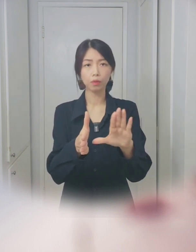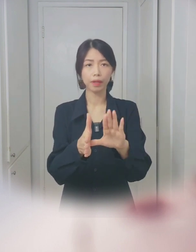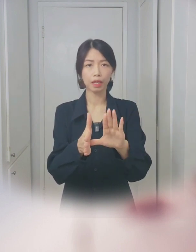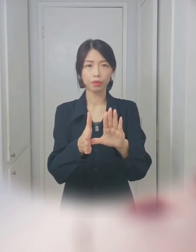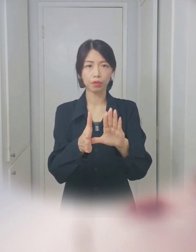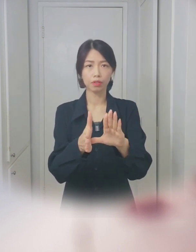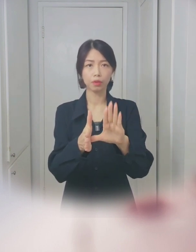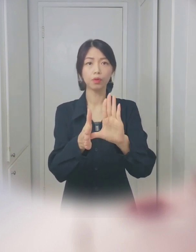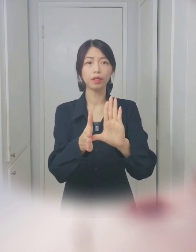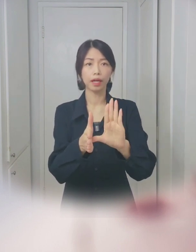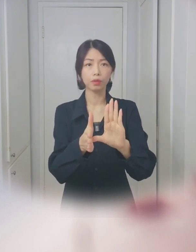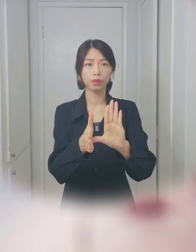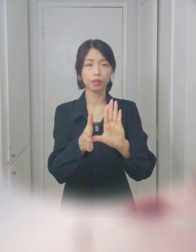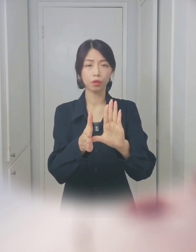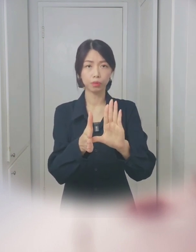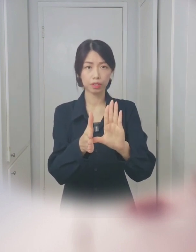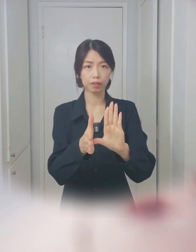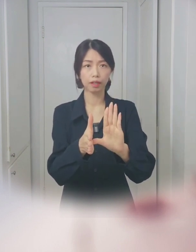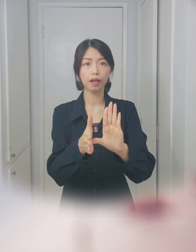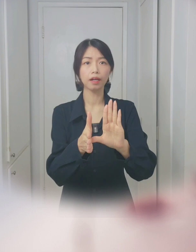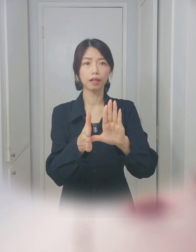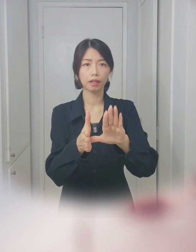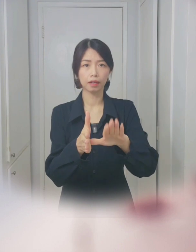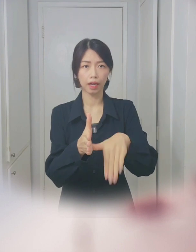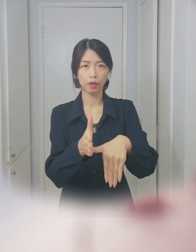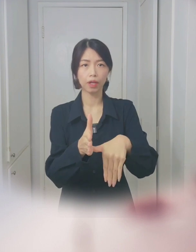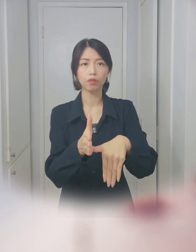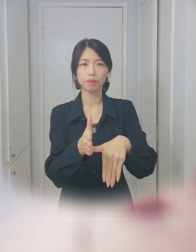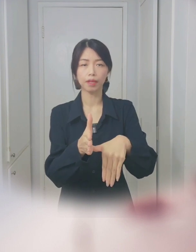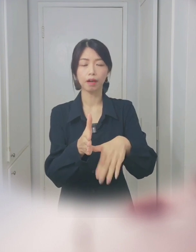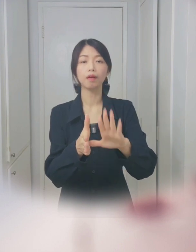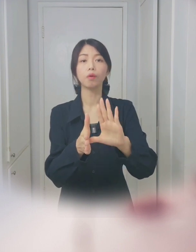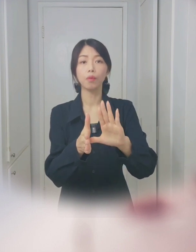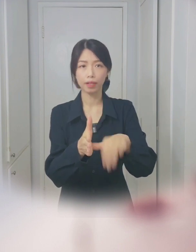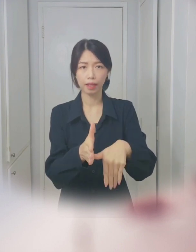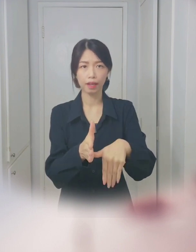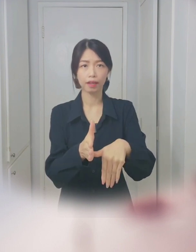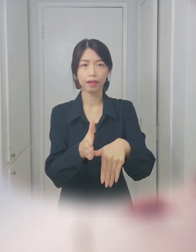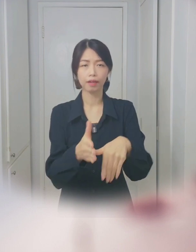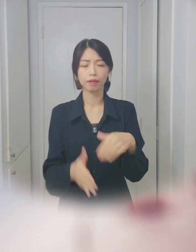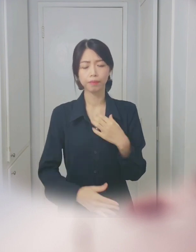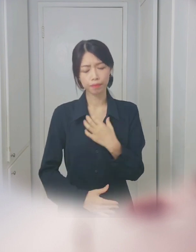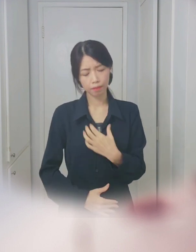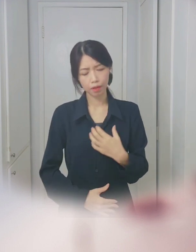왼손 바닥에 붙여주시고 다른 손은 그대로 붙이셨다가 아래로 내려주시면 돼요. 뭐뭐 할 때,